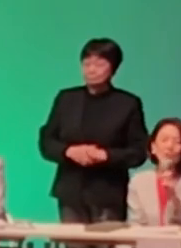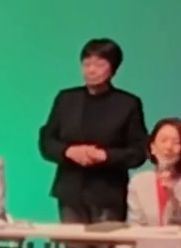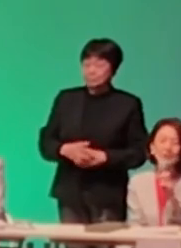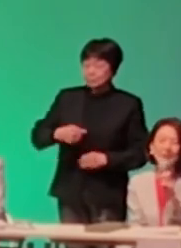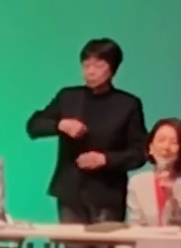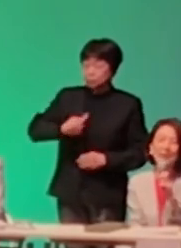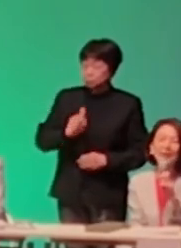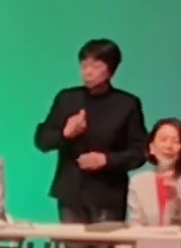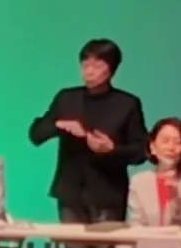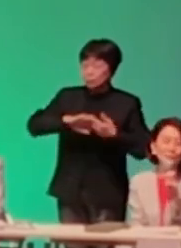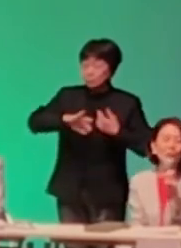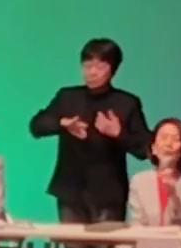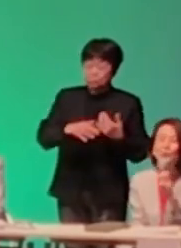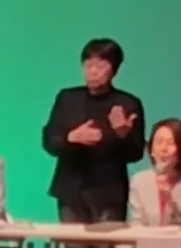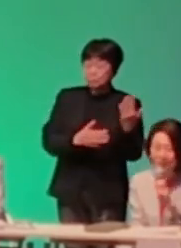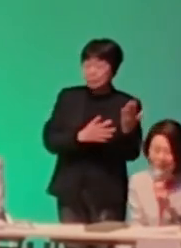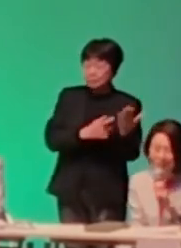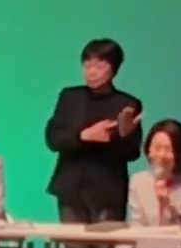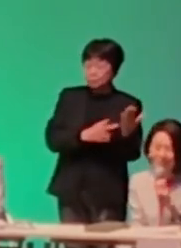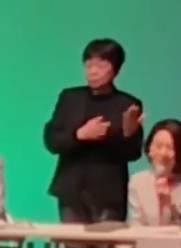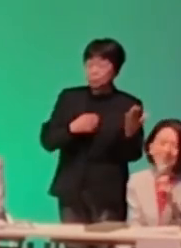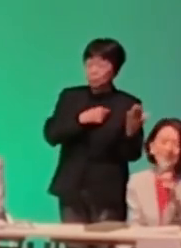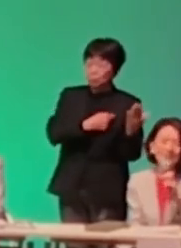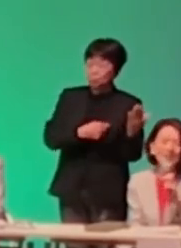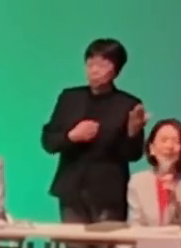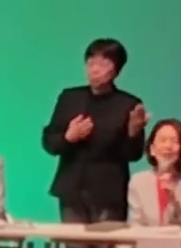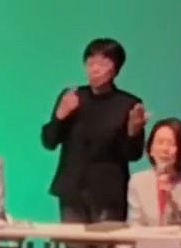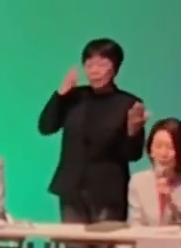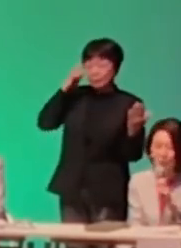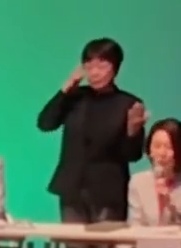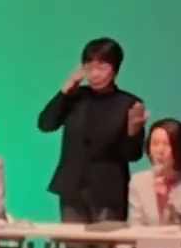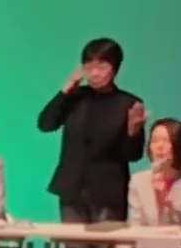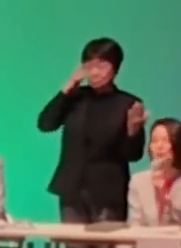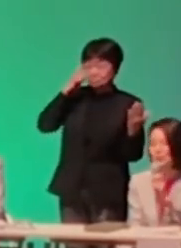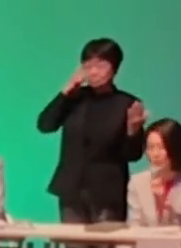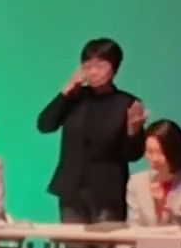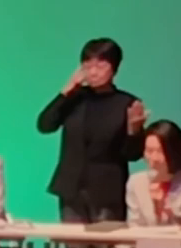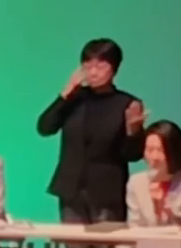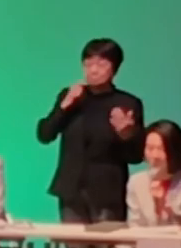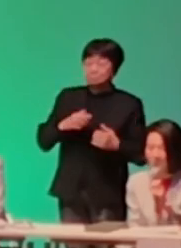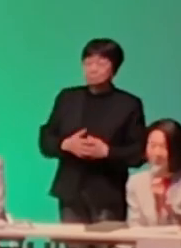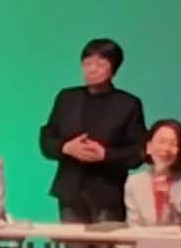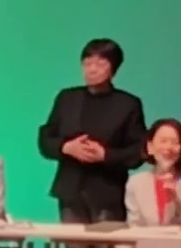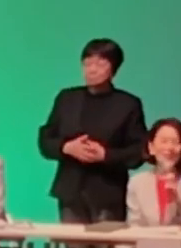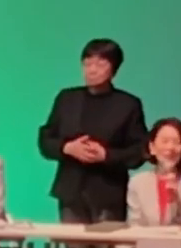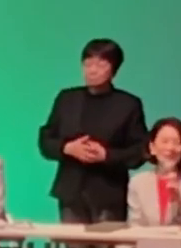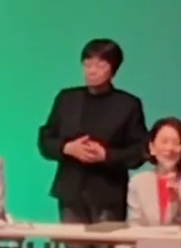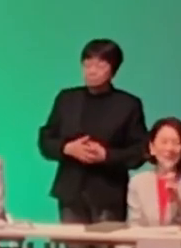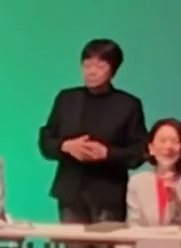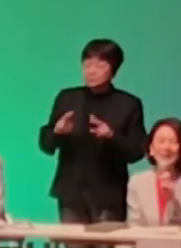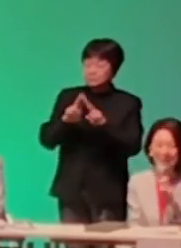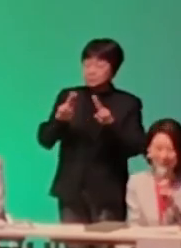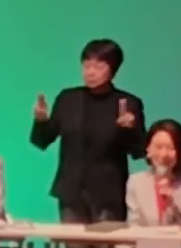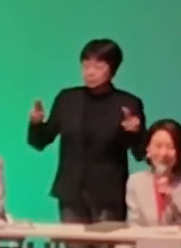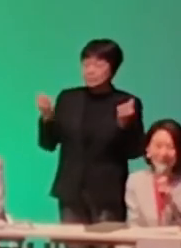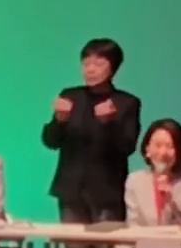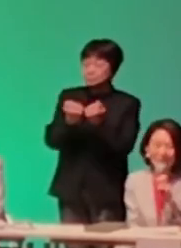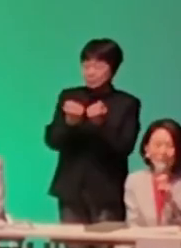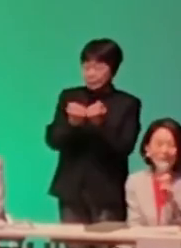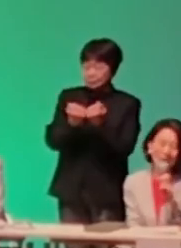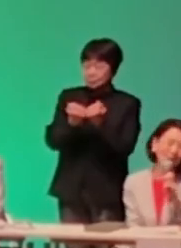自分とは違う誰かのことを思いやり適切な理解のもと行動すること、これがユニバーサルマナーである